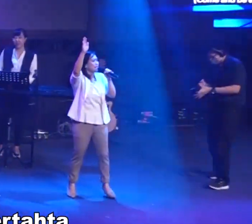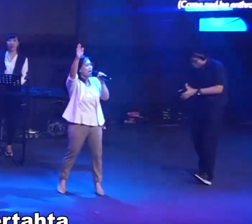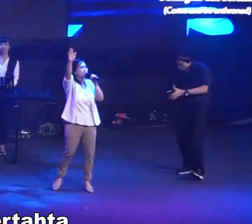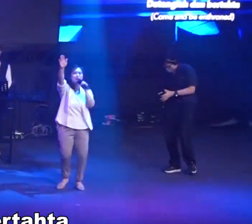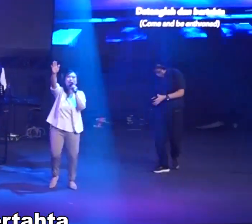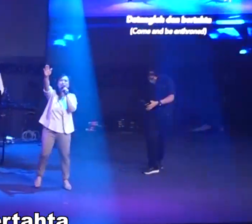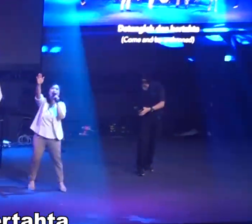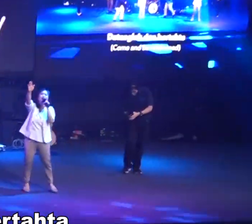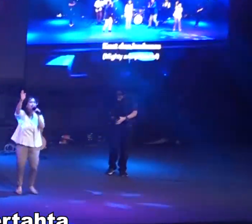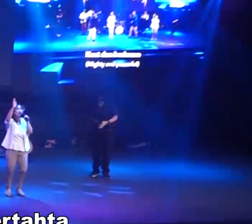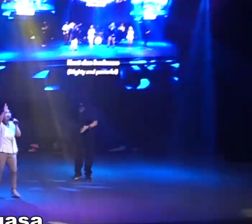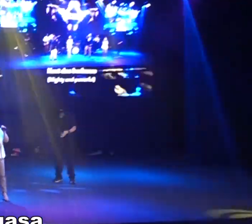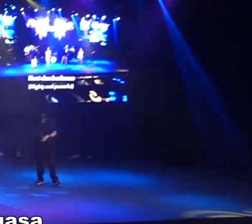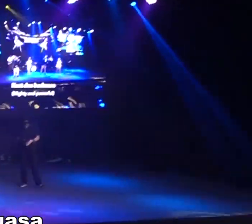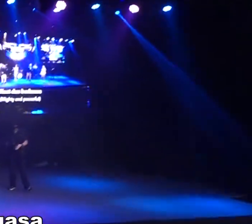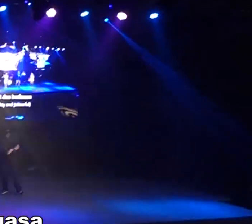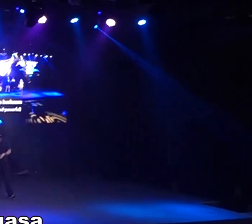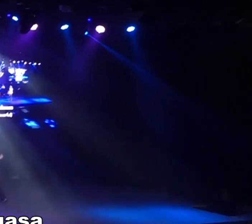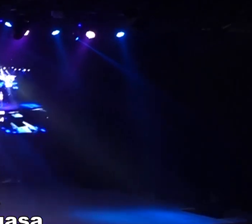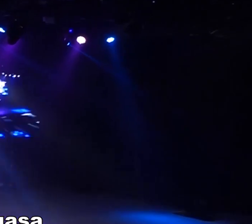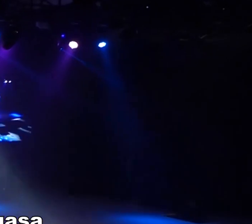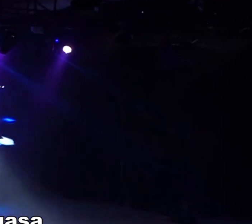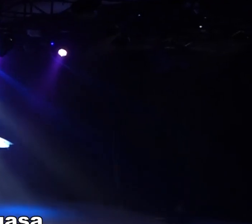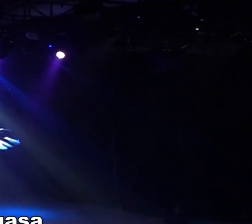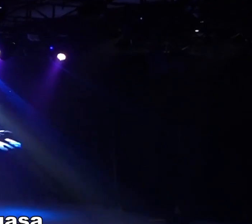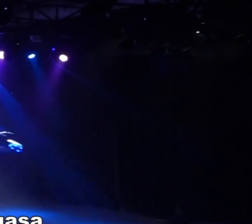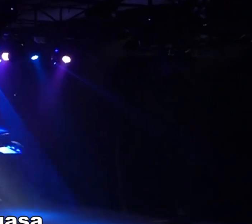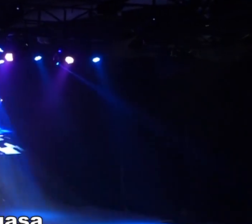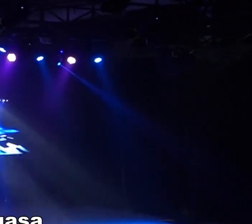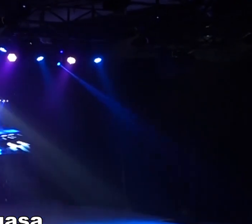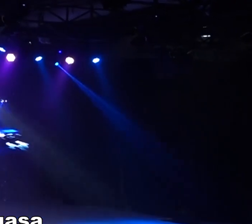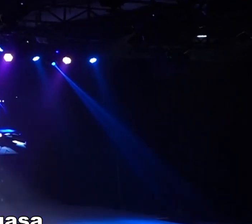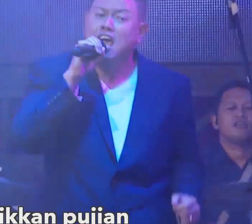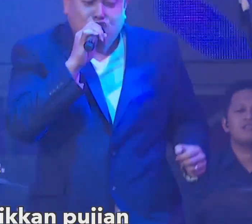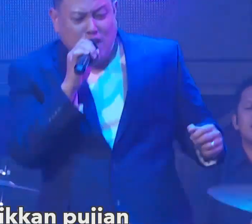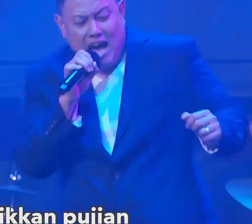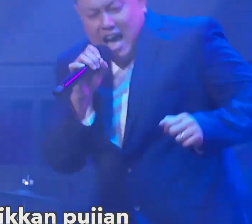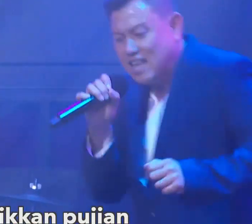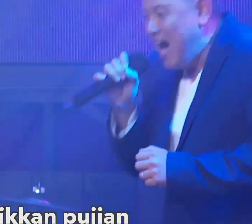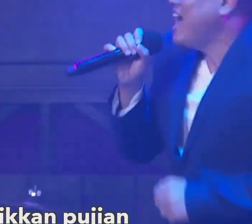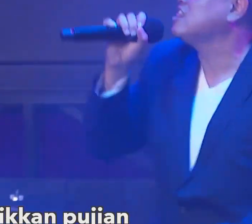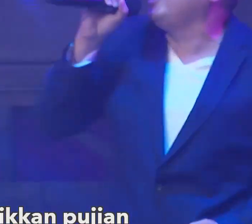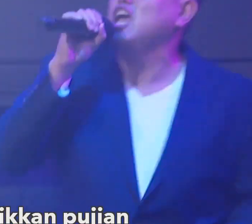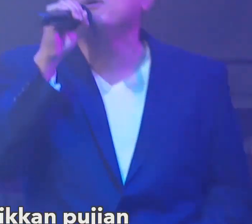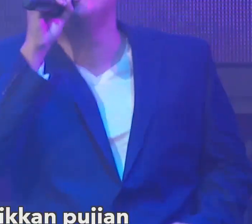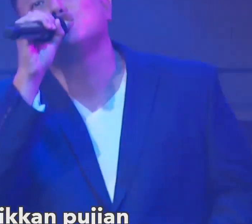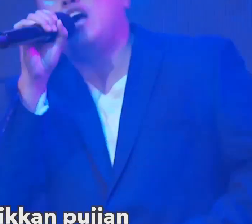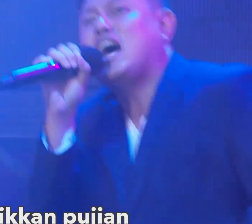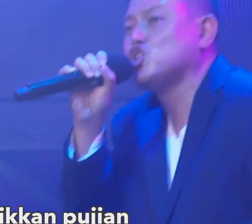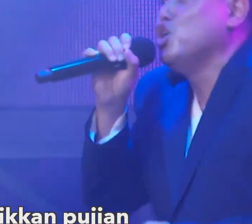Datanglah dan bertahta, kuat dan berkuasa. Saat